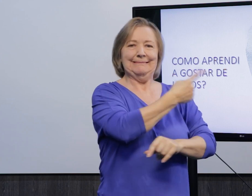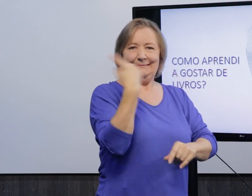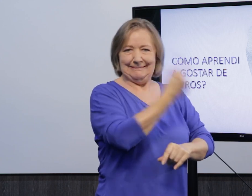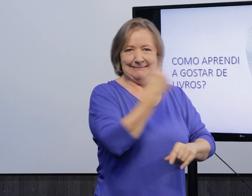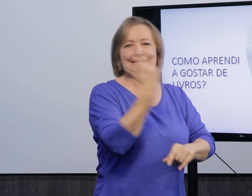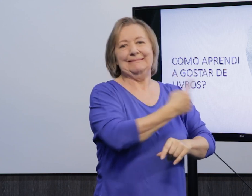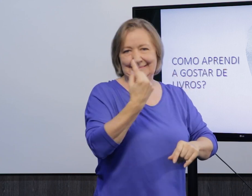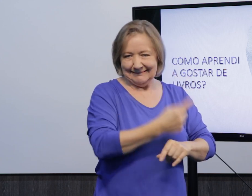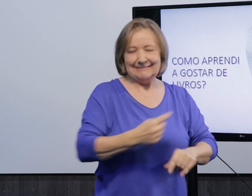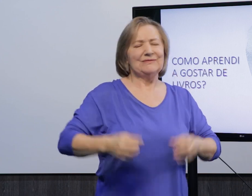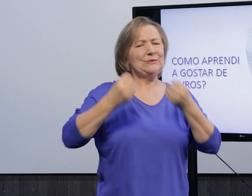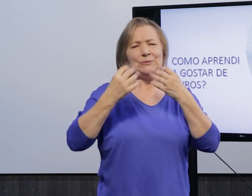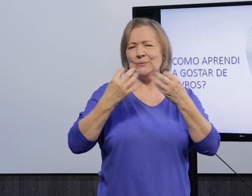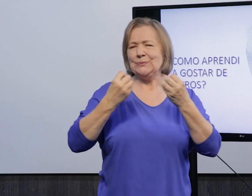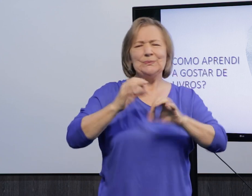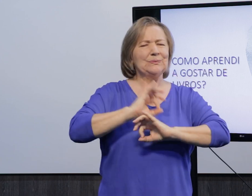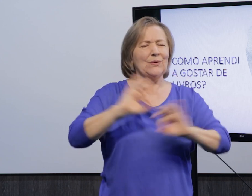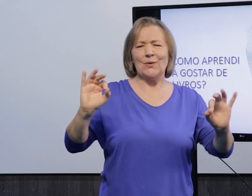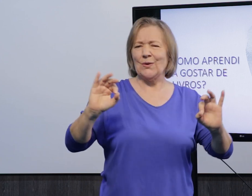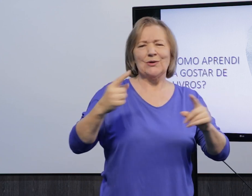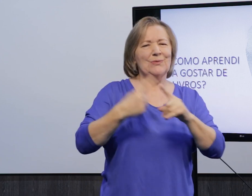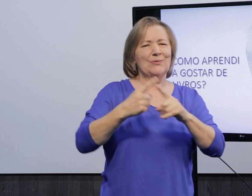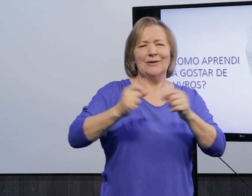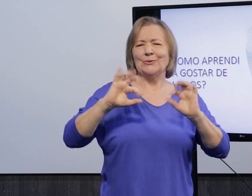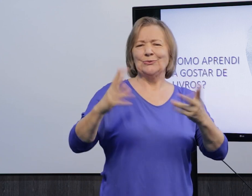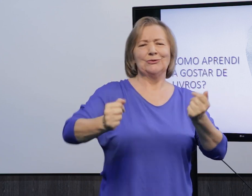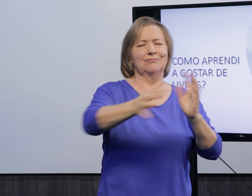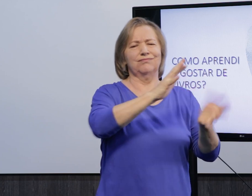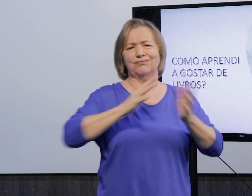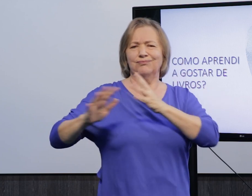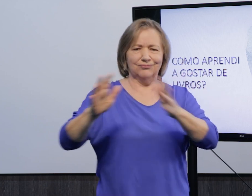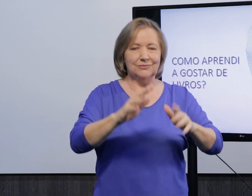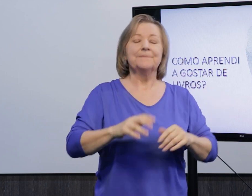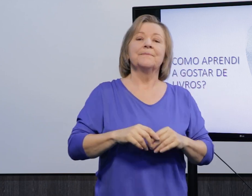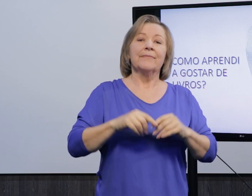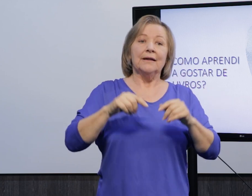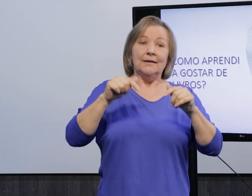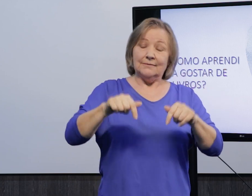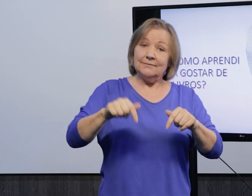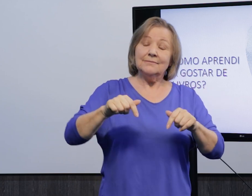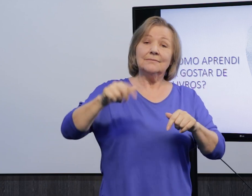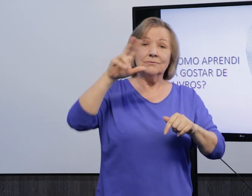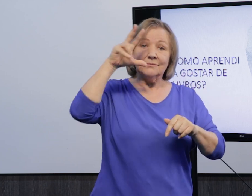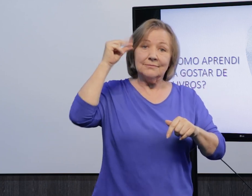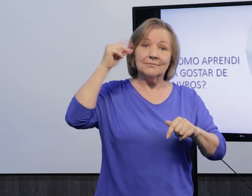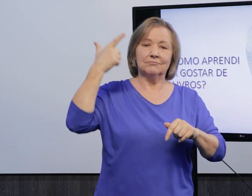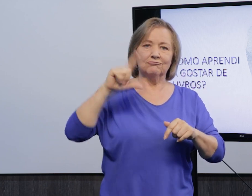para para letras libras da UFS que é onde eu ia né Toda semana né aprender estudar letras libras